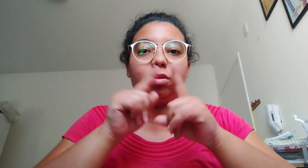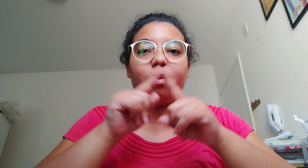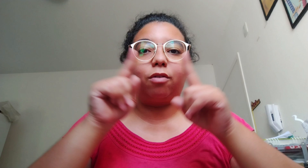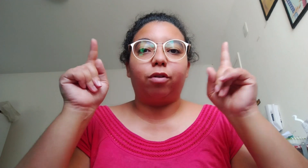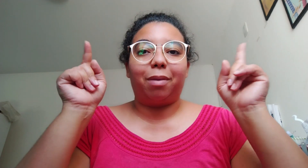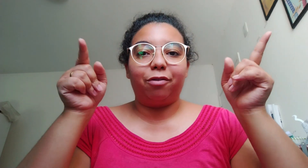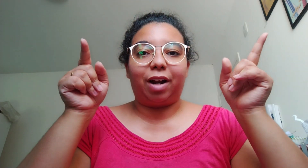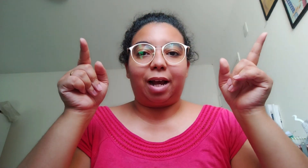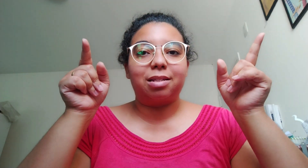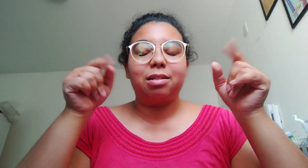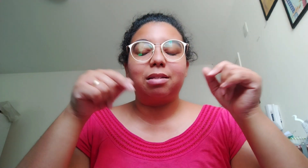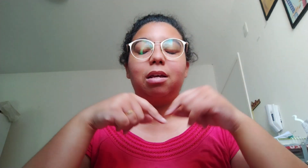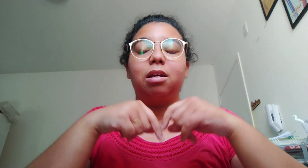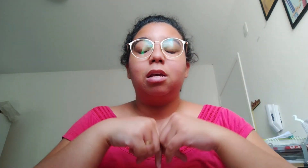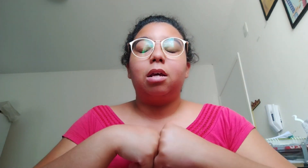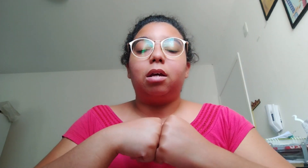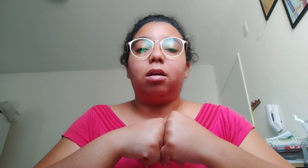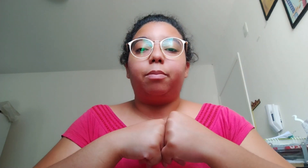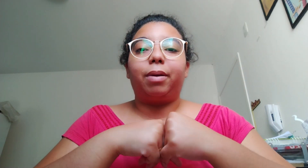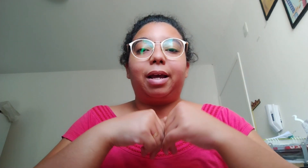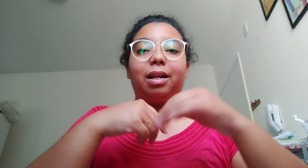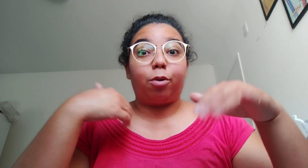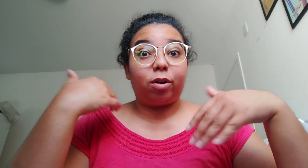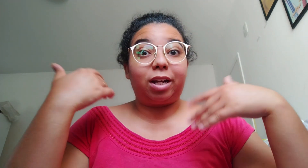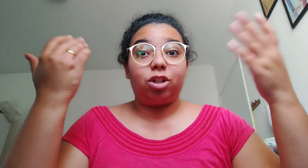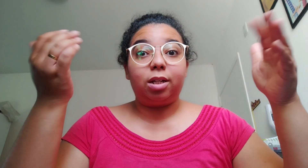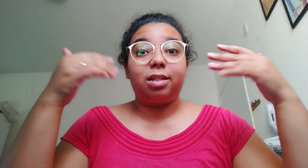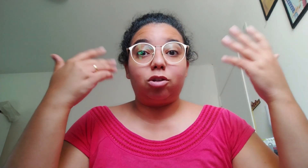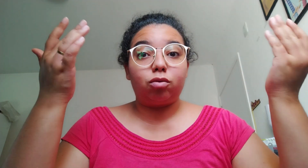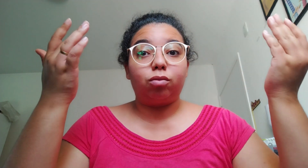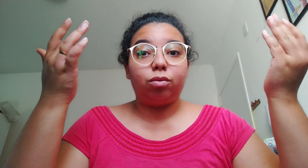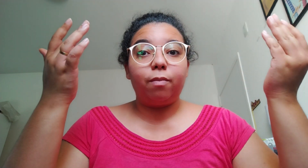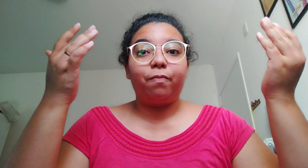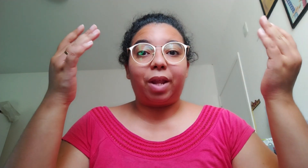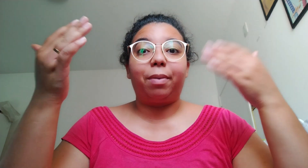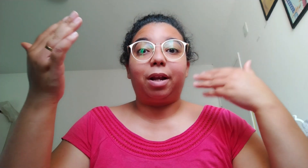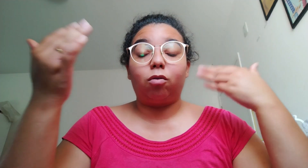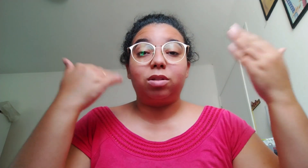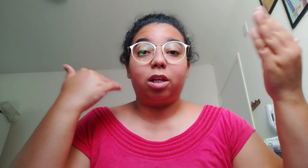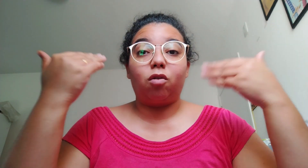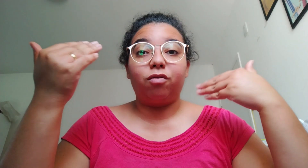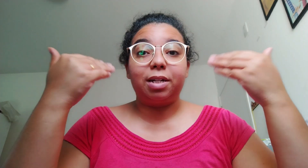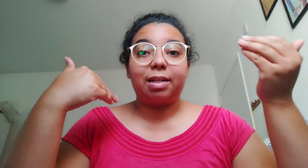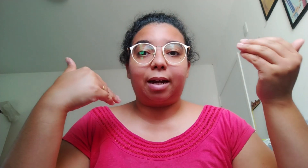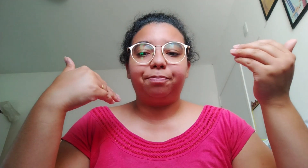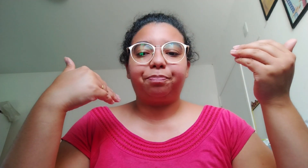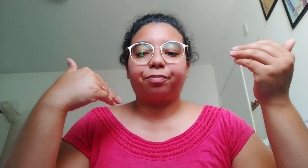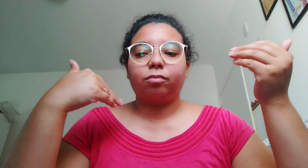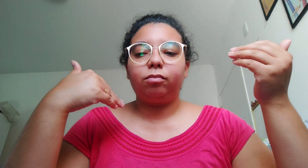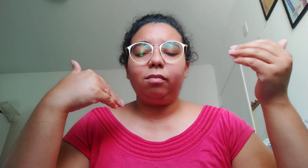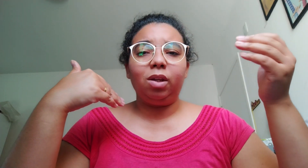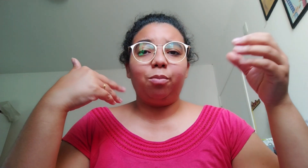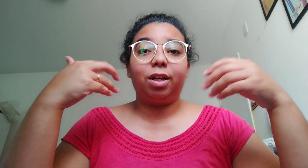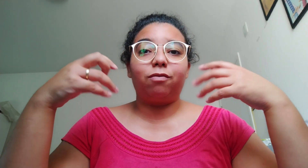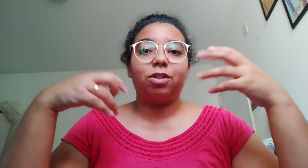a formar frases para ela progredir nesse estudo, né, para ela conseguir conversar, porque você